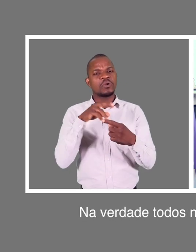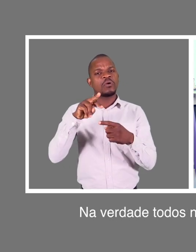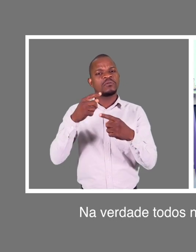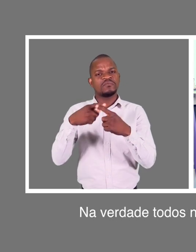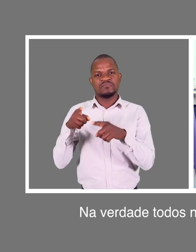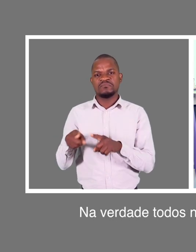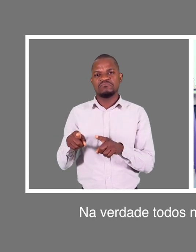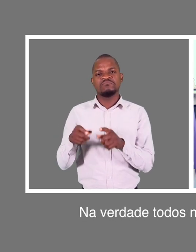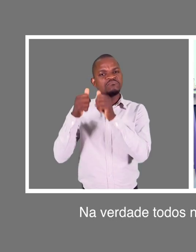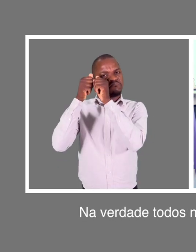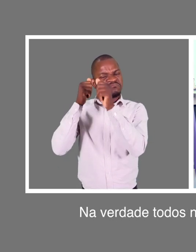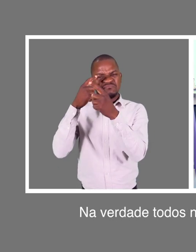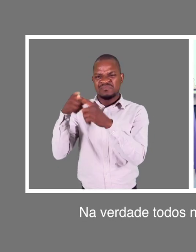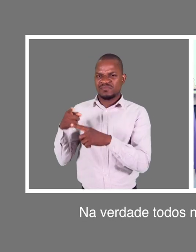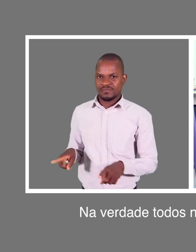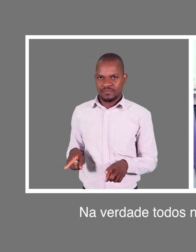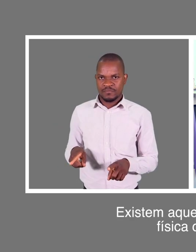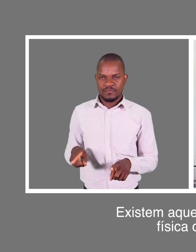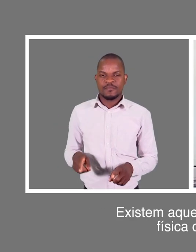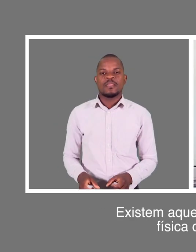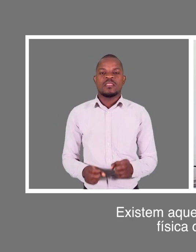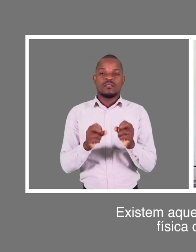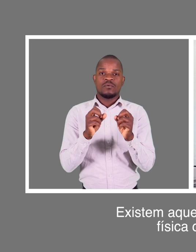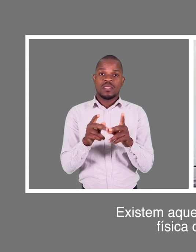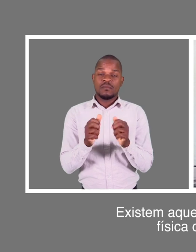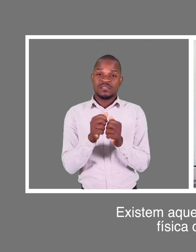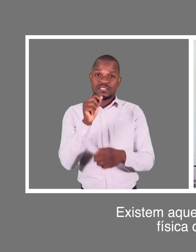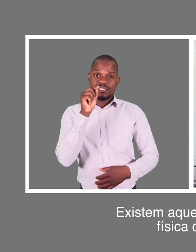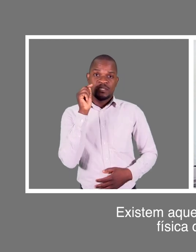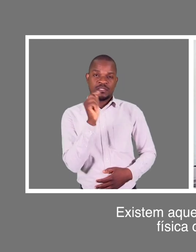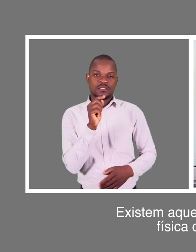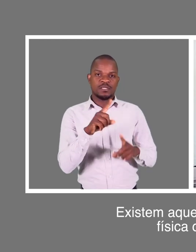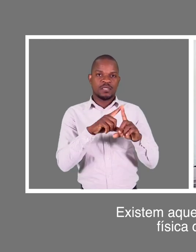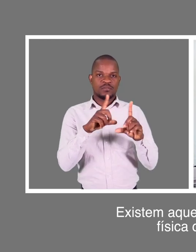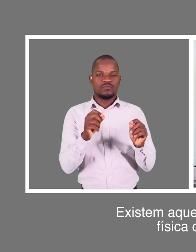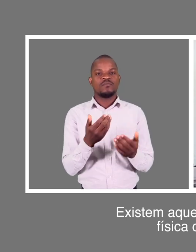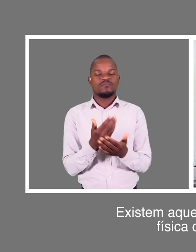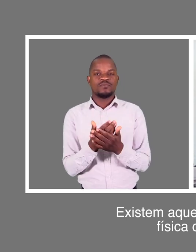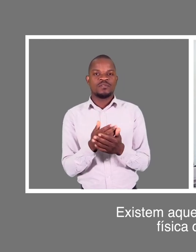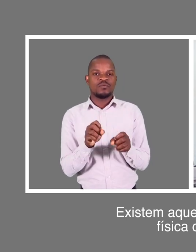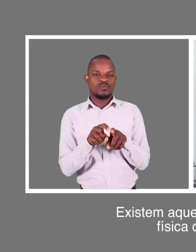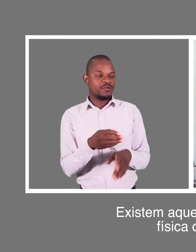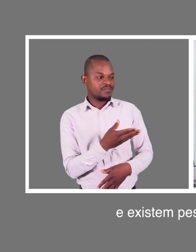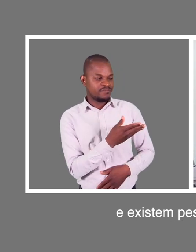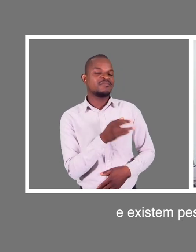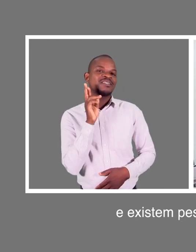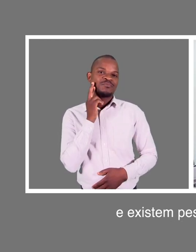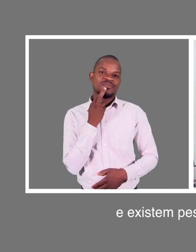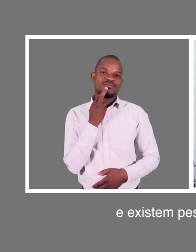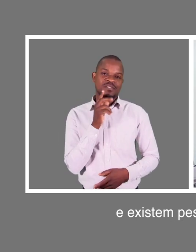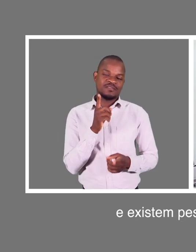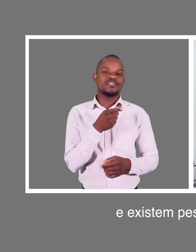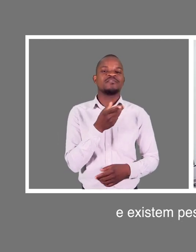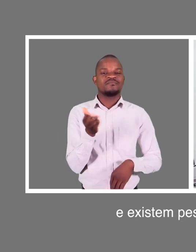pessoas, na verdade, todos nós somos deficientes, e existem aqueles deficientes físicos, que é o caso de muitos, e existem aqueles